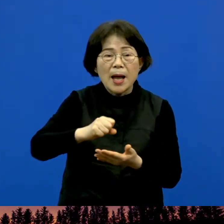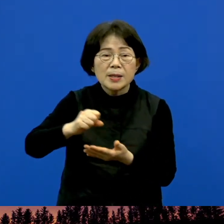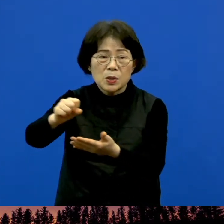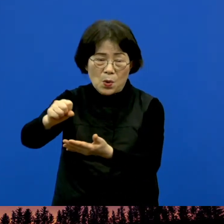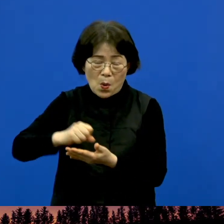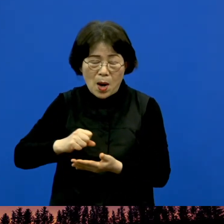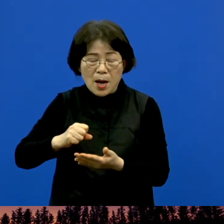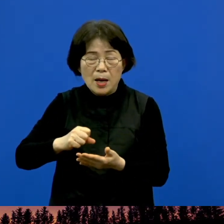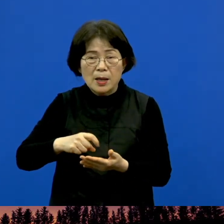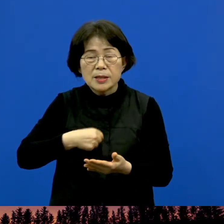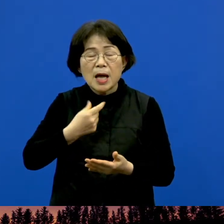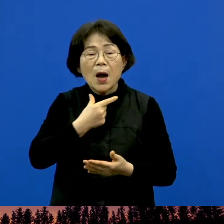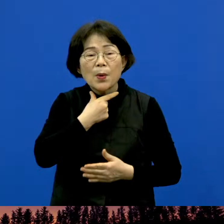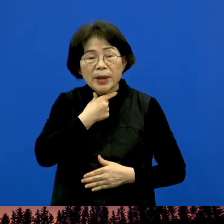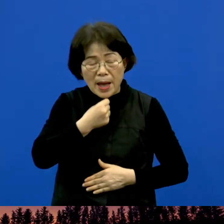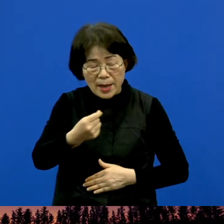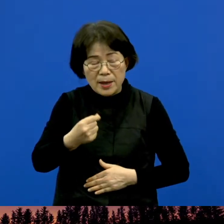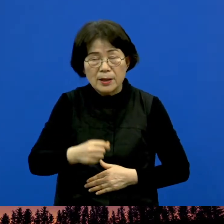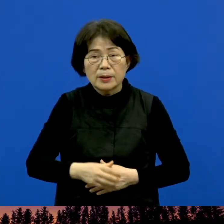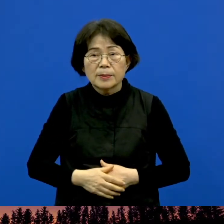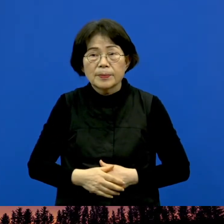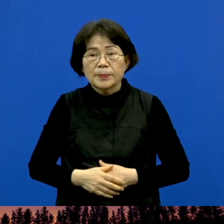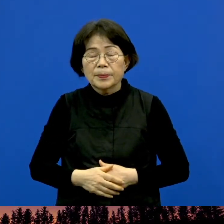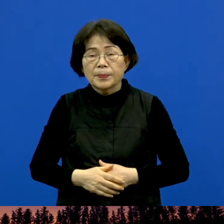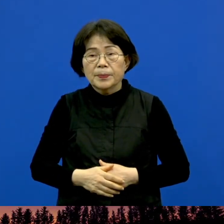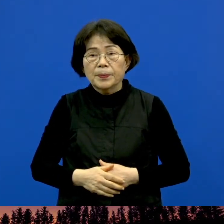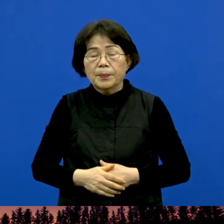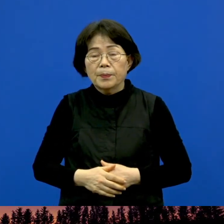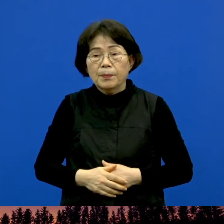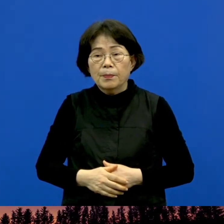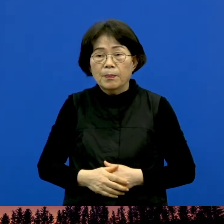마음을 다하여 자문하여. 그죠?